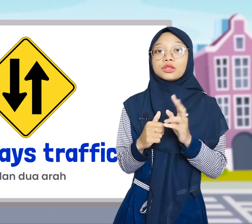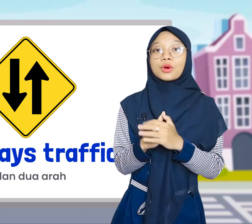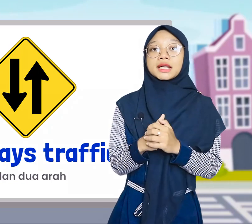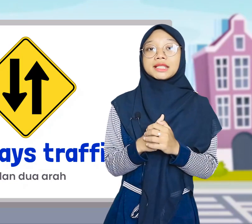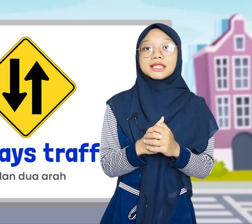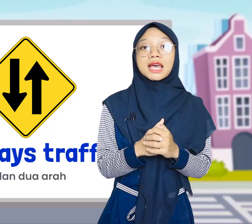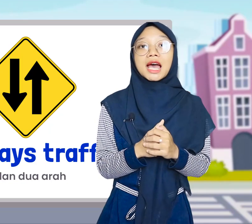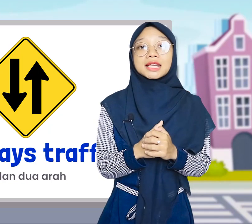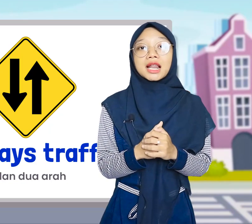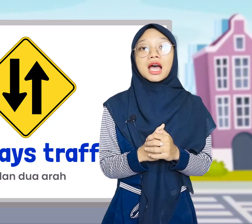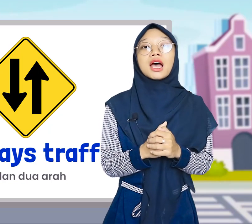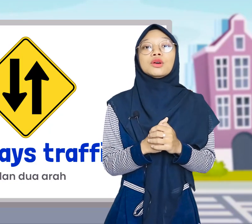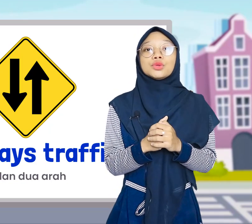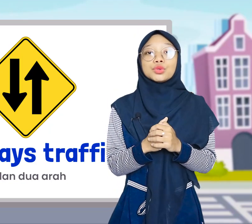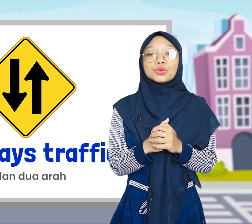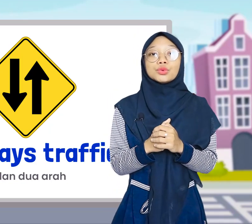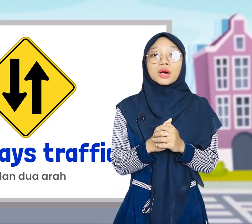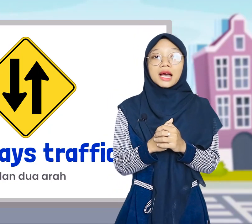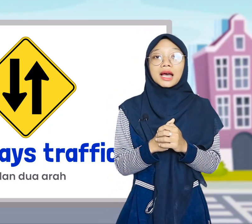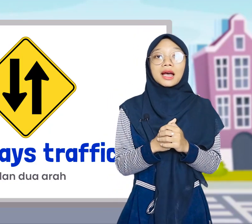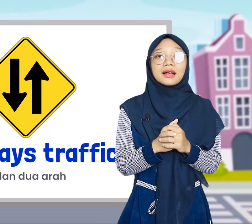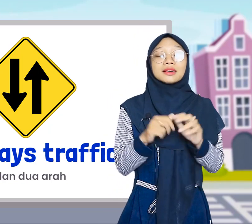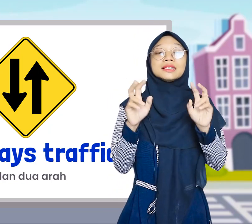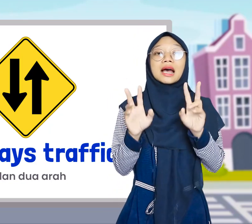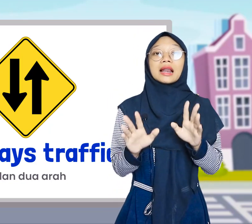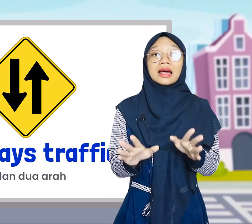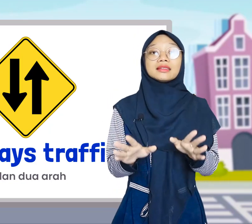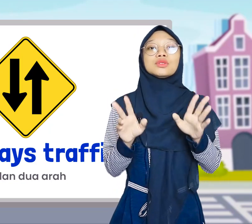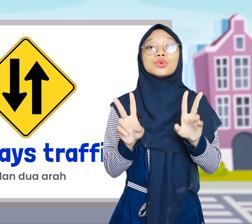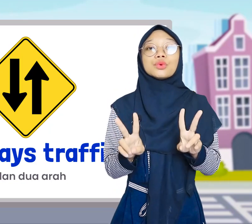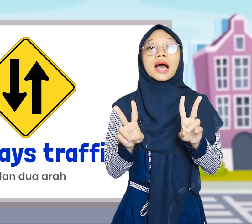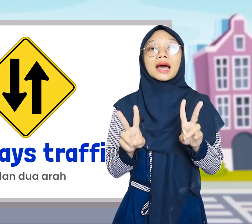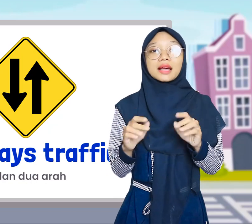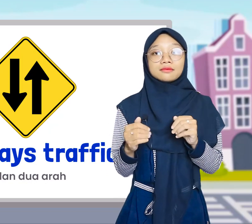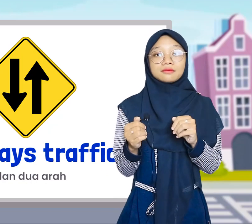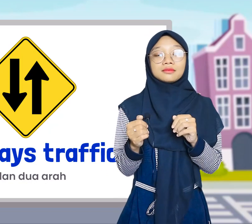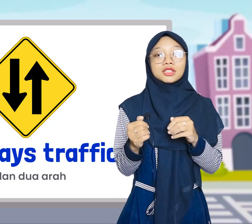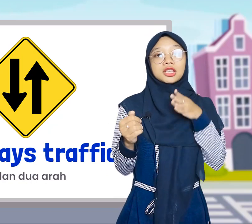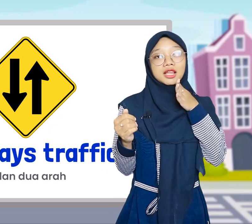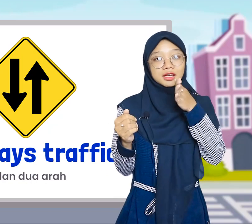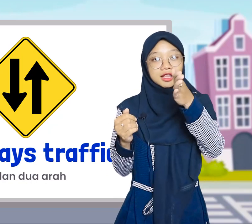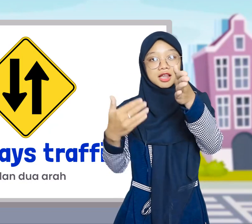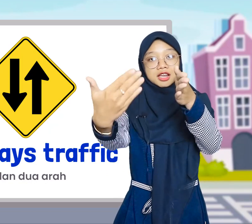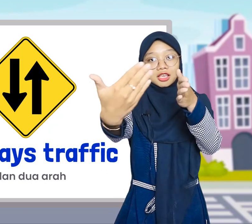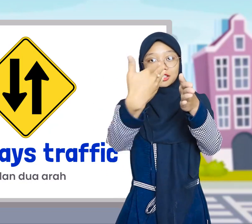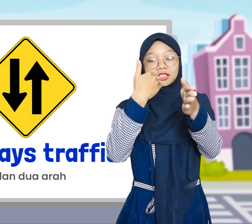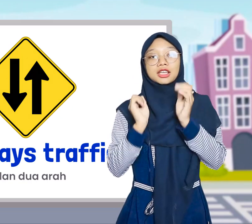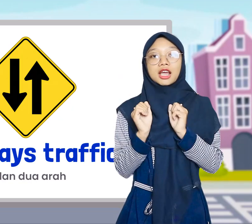itu artinya adalah dua jalan dua arah. Jadi ada yang ke sana, ada yang ke sini. Jadi ada